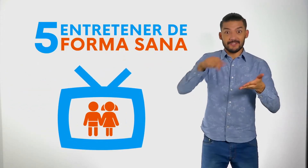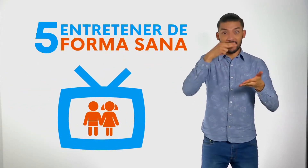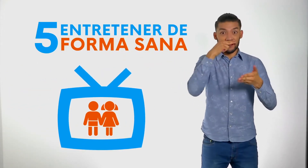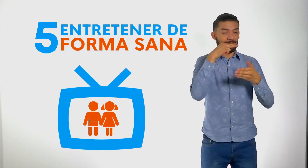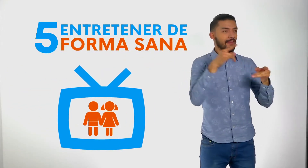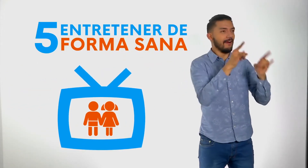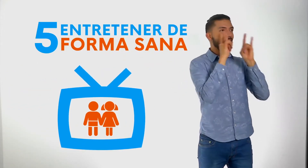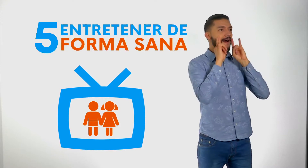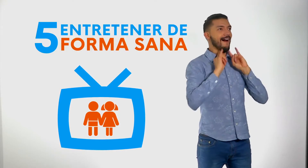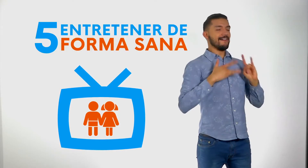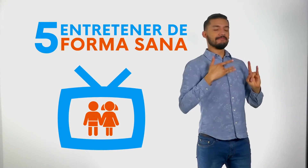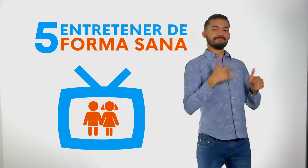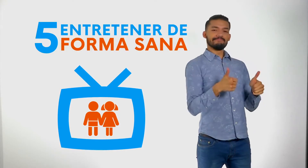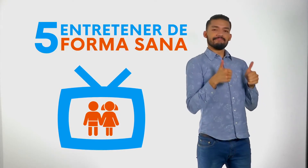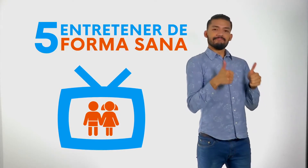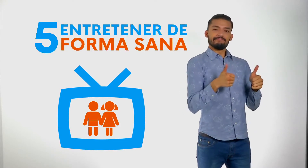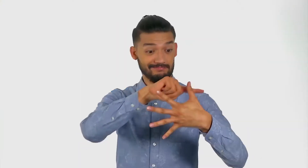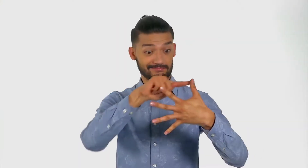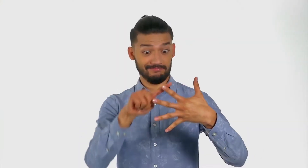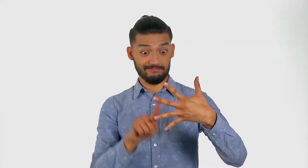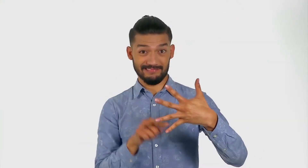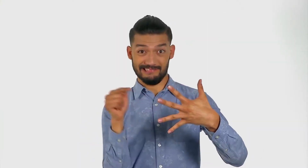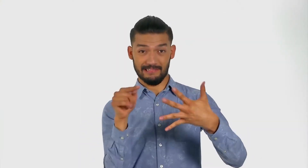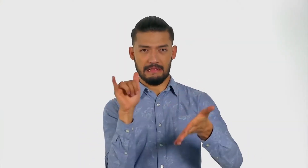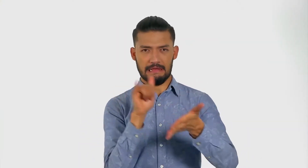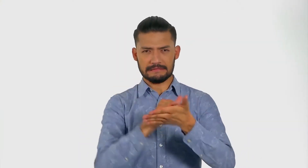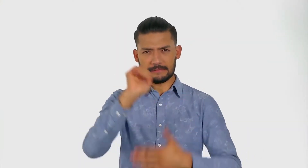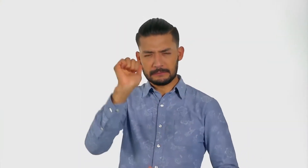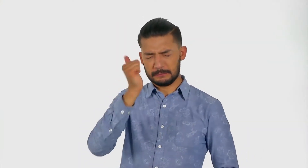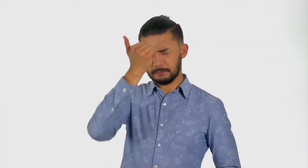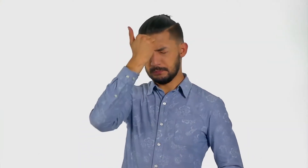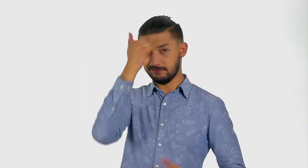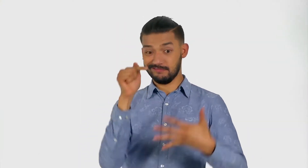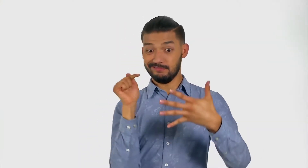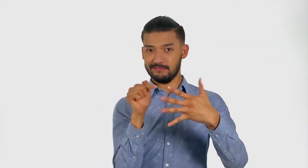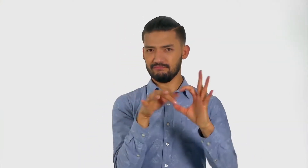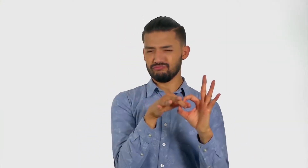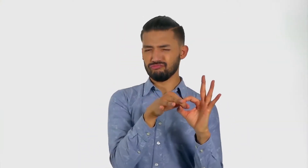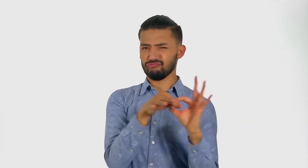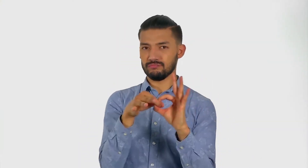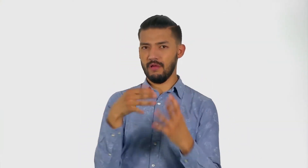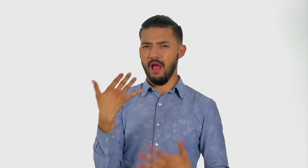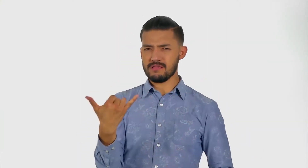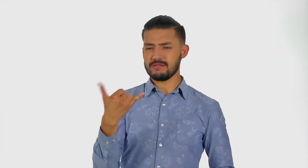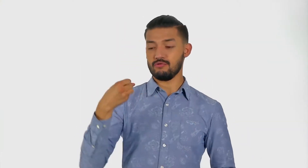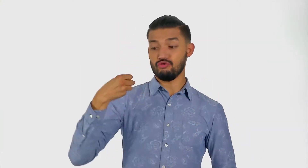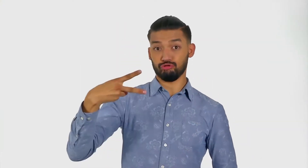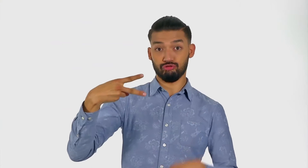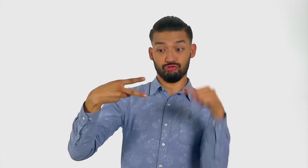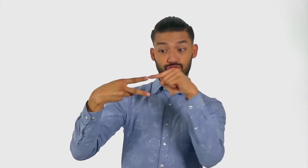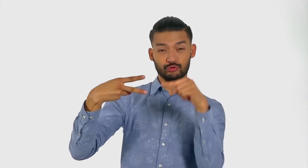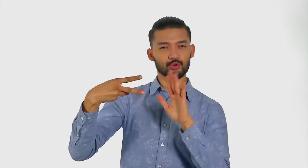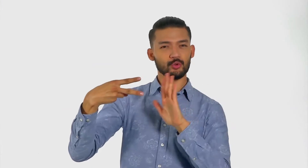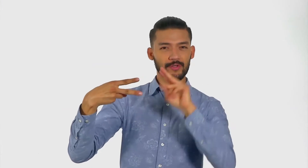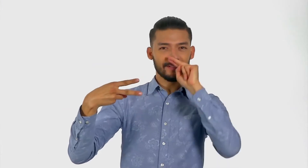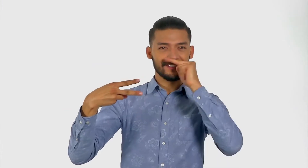y apropiados de lo que ven. Estos son los cinco objetivos que se deben tener en cuenta, pero existen dos tipos de